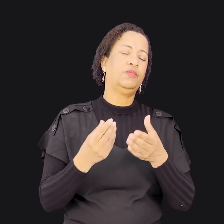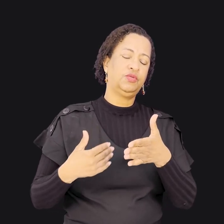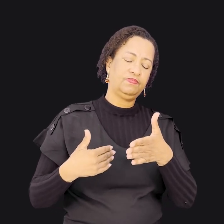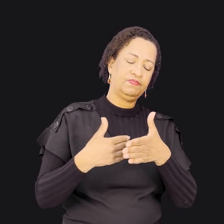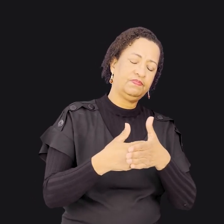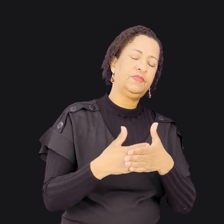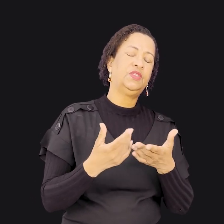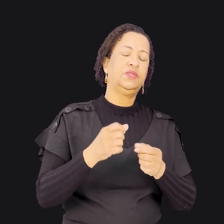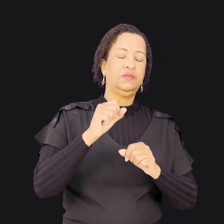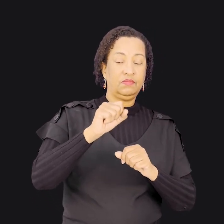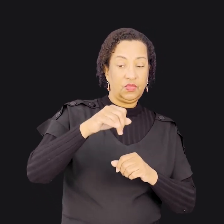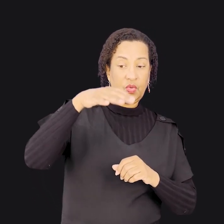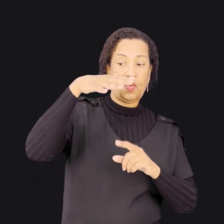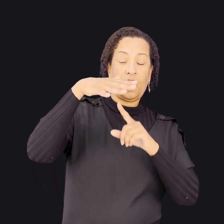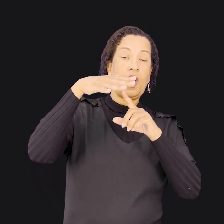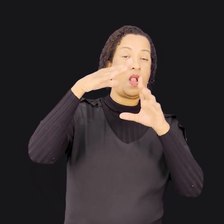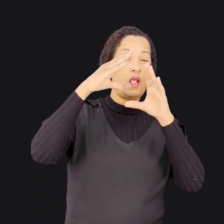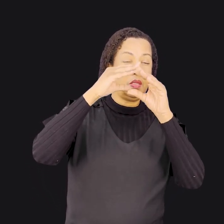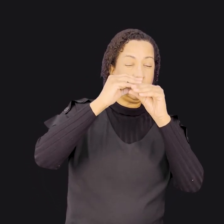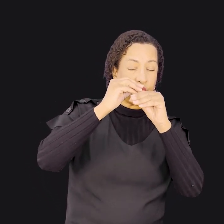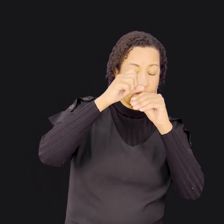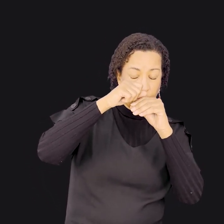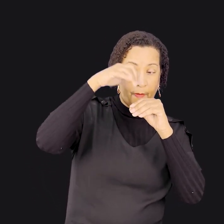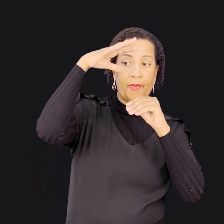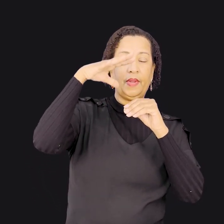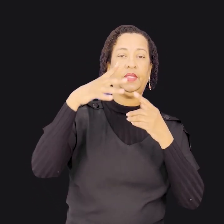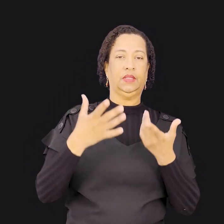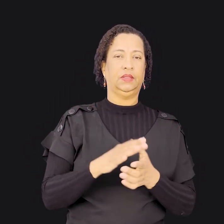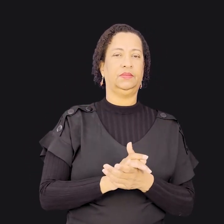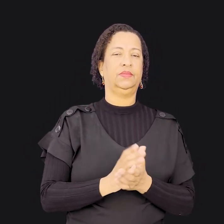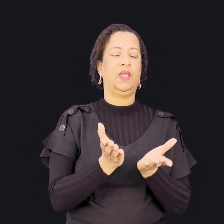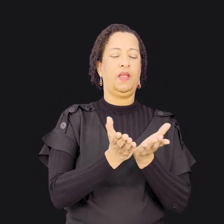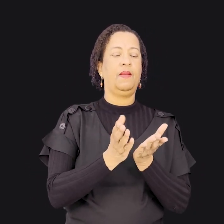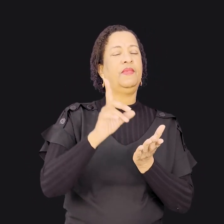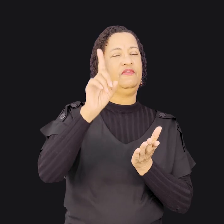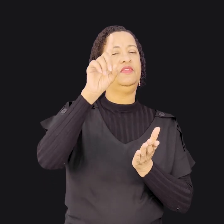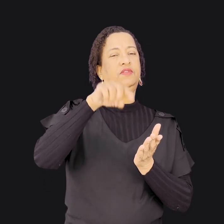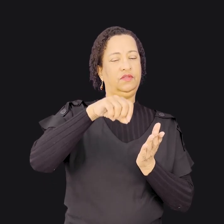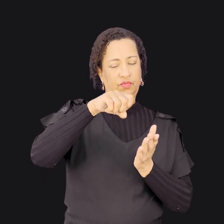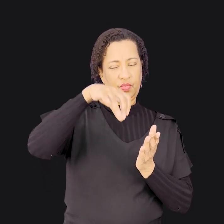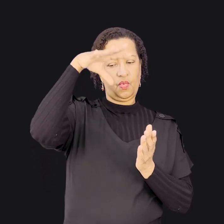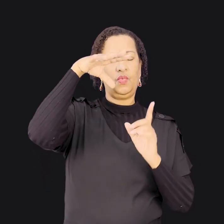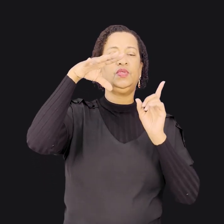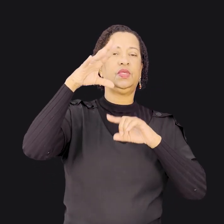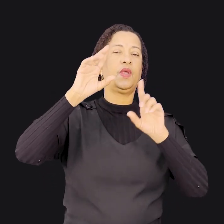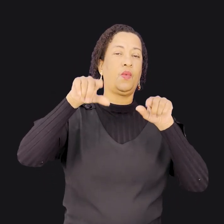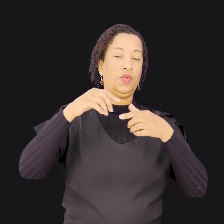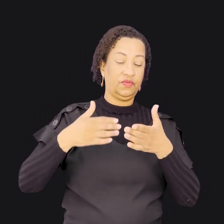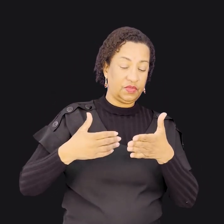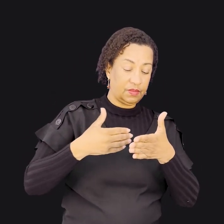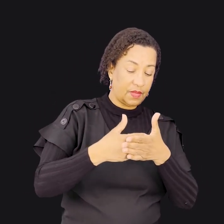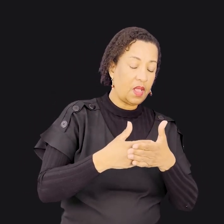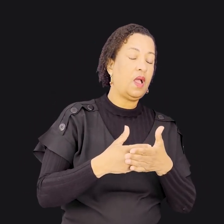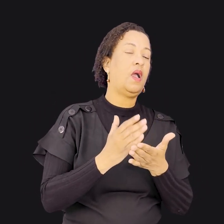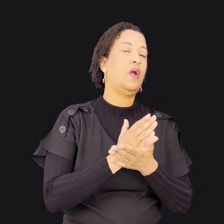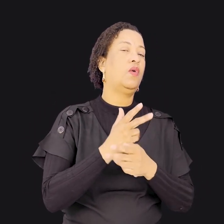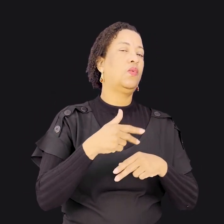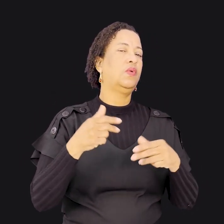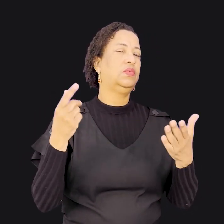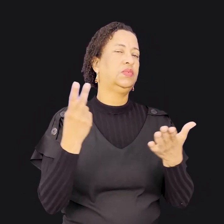estivéssemos nos aproximando de uma luz que brilha no escuro. A palavra de Deus é luz e quando você se aproxima dela, algo acontece no seu